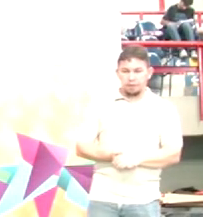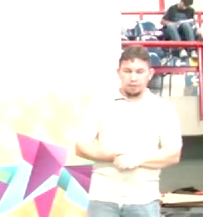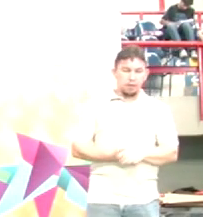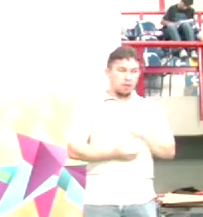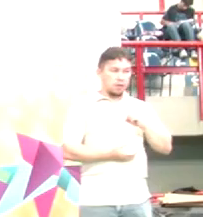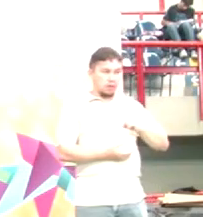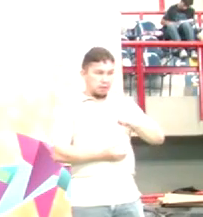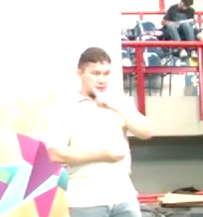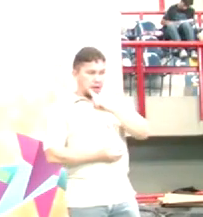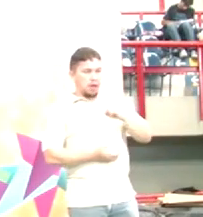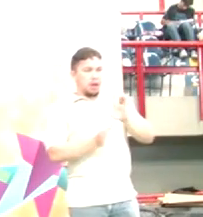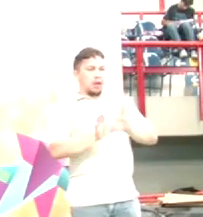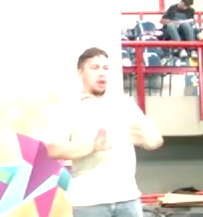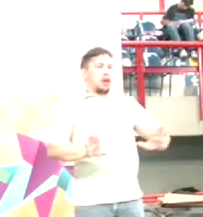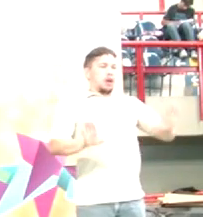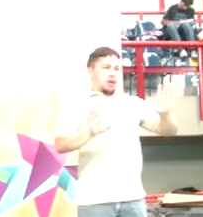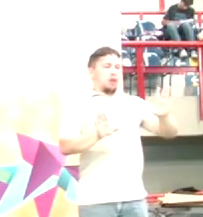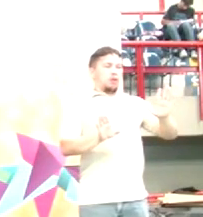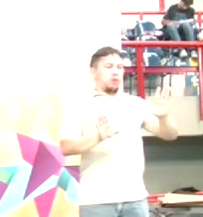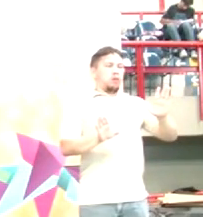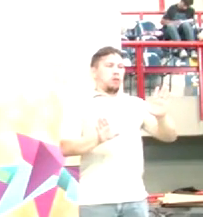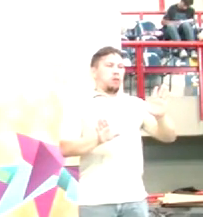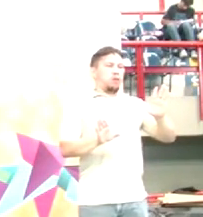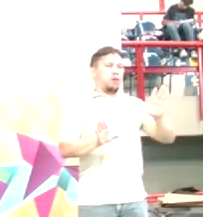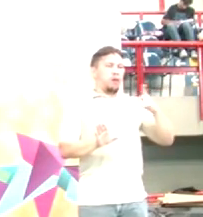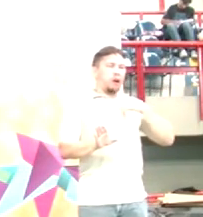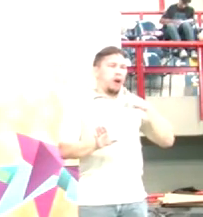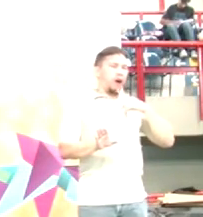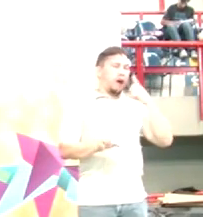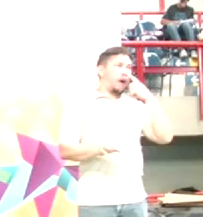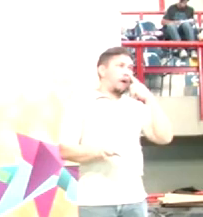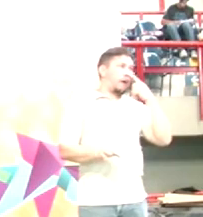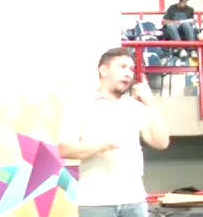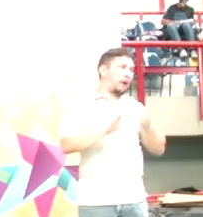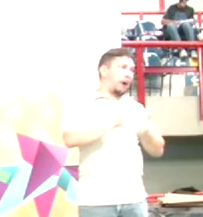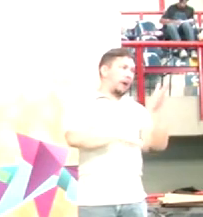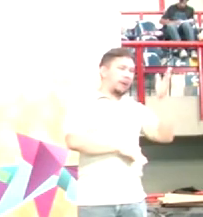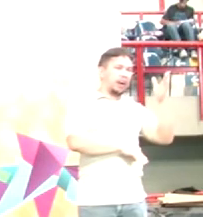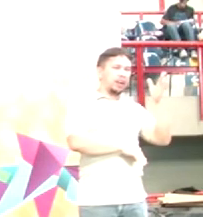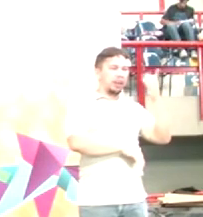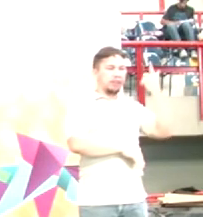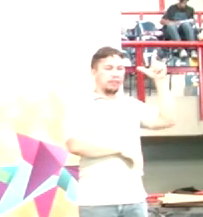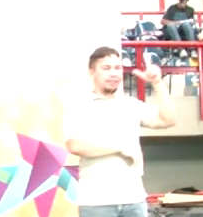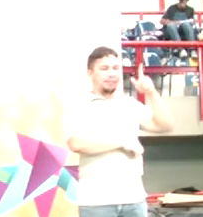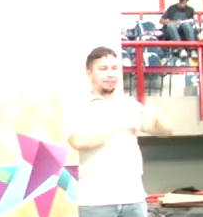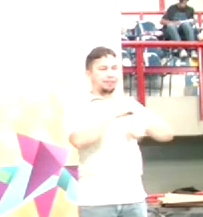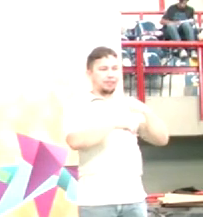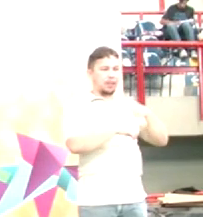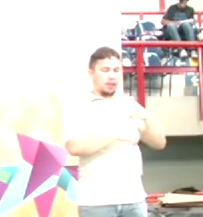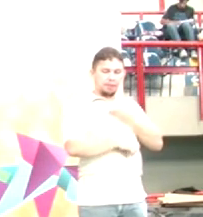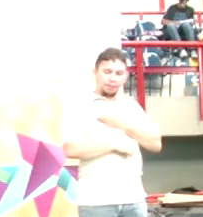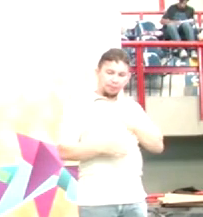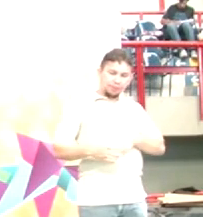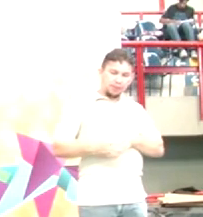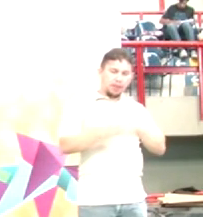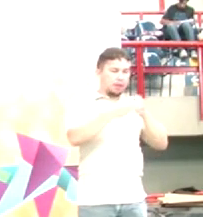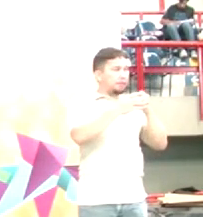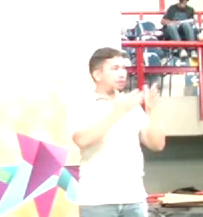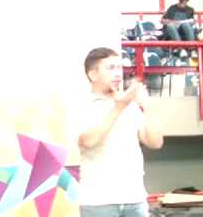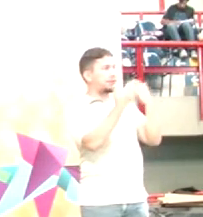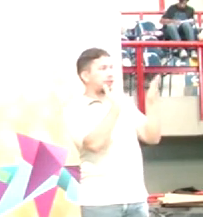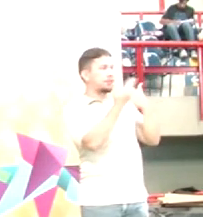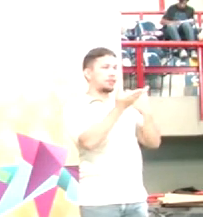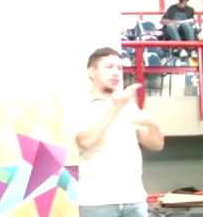estiver na federal e conseguir um intercâmbio com outro país, com muitos colegas de outros